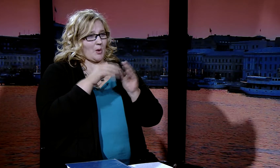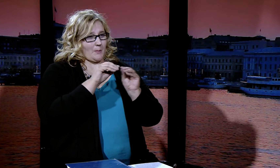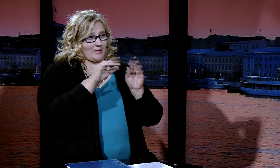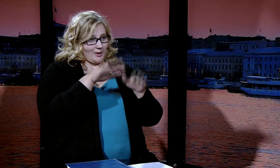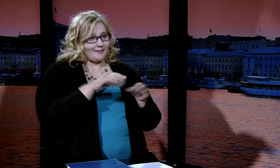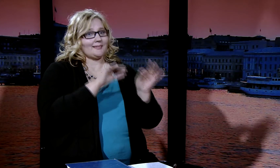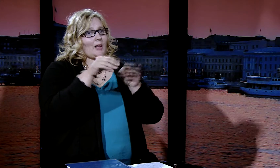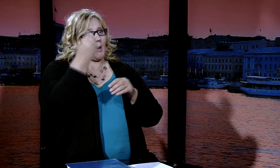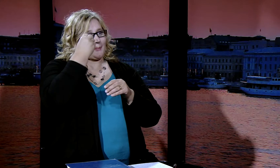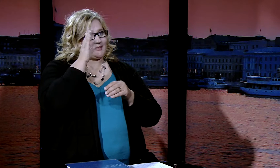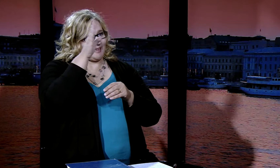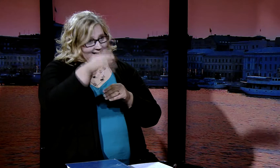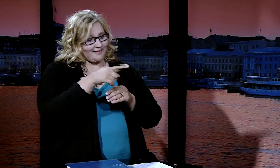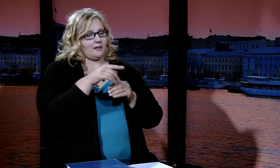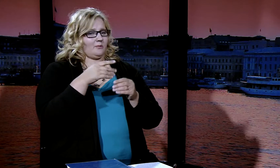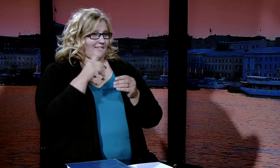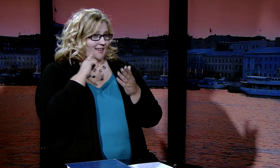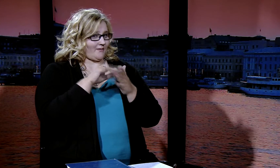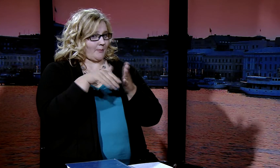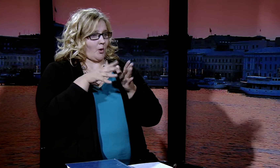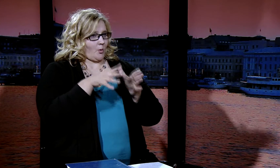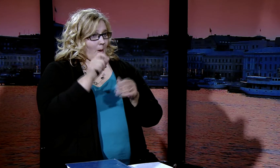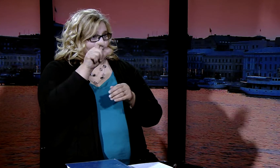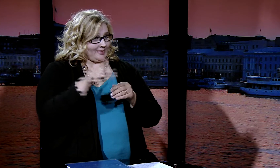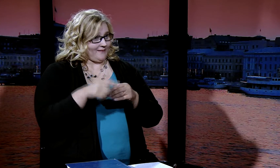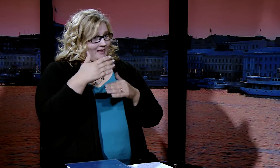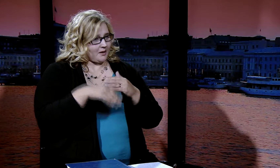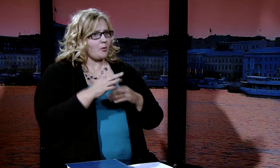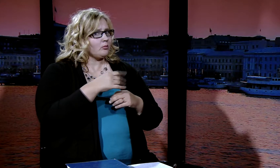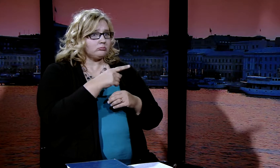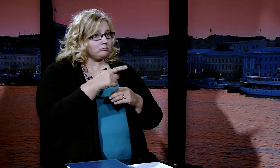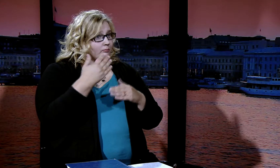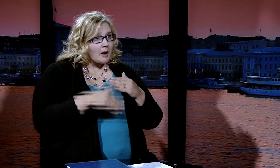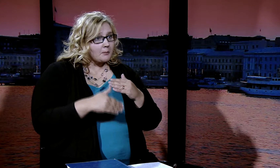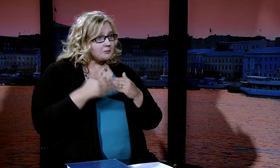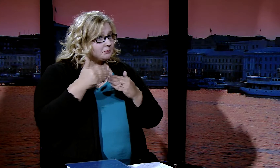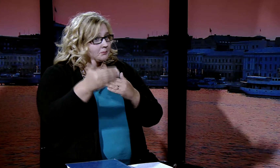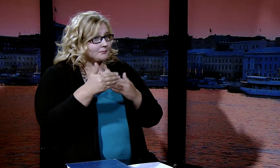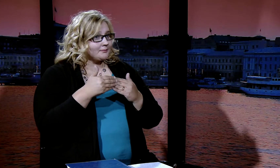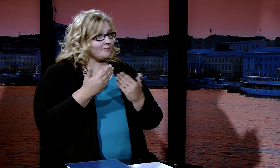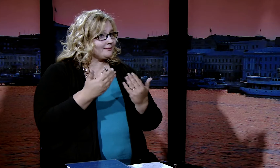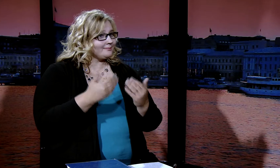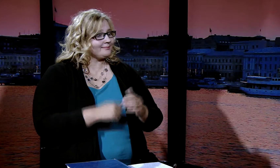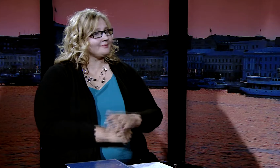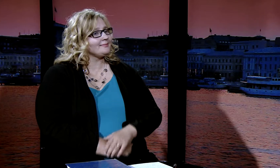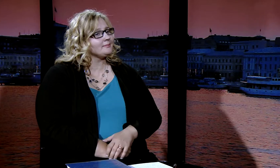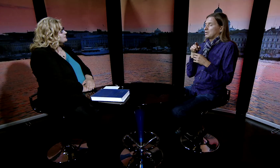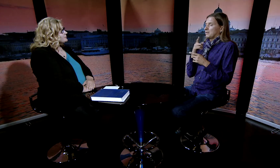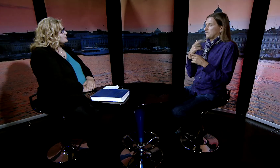Viittomakielen opetustyö on vaihtunut päätoimiseen opiskeluun. Opiskelet tällä hetkellä viittomakieliseksi luokan opettajaksi. Missä vaiheessa opintosi